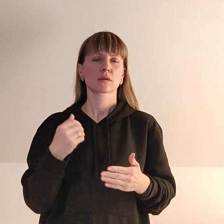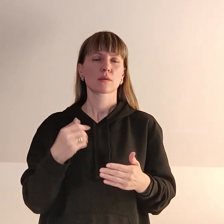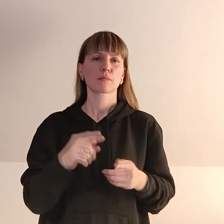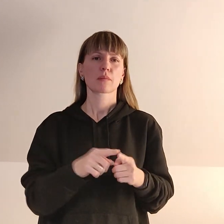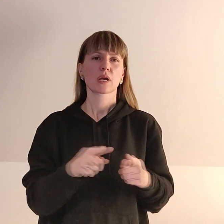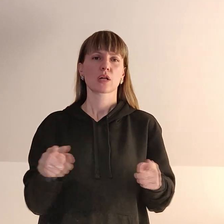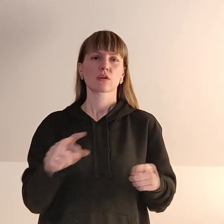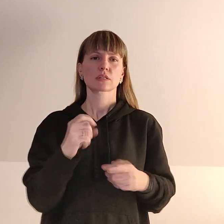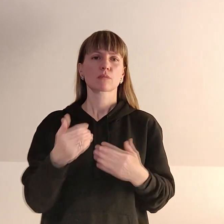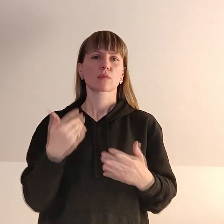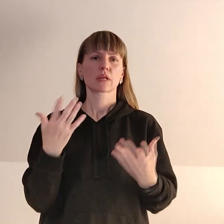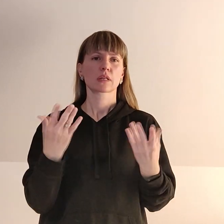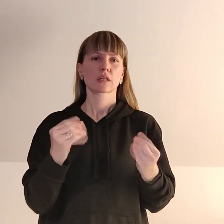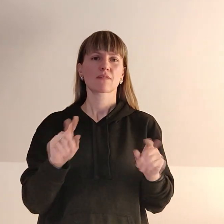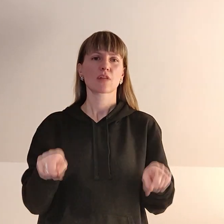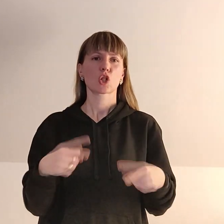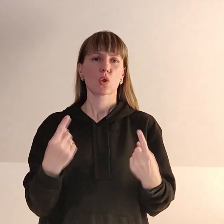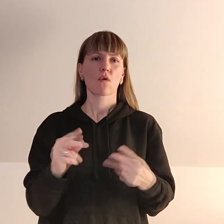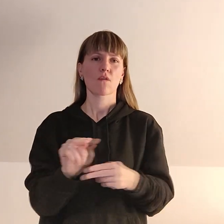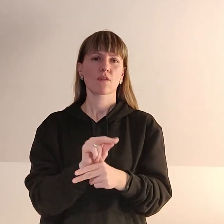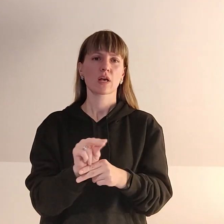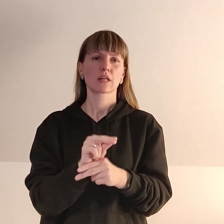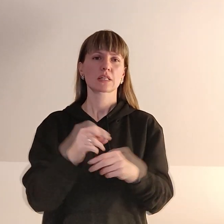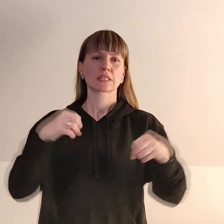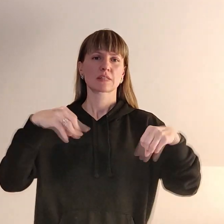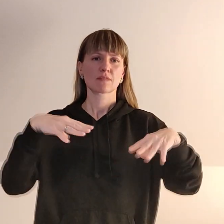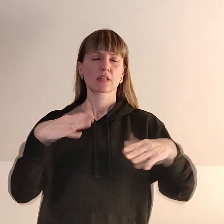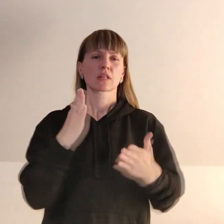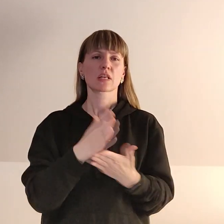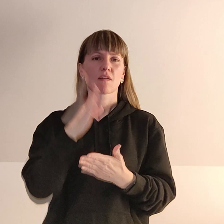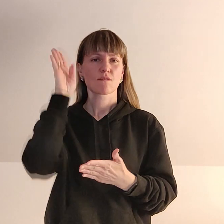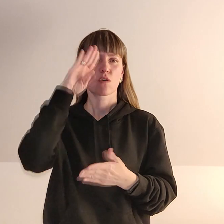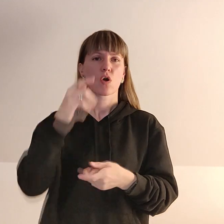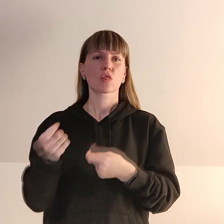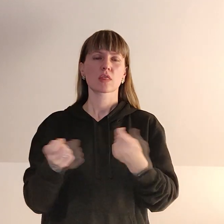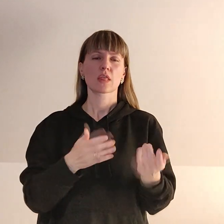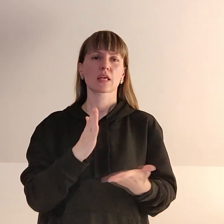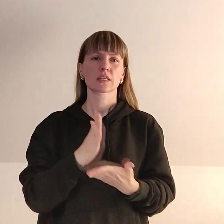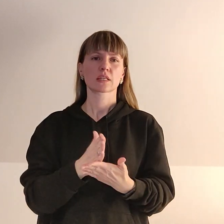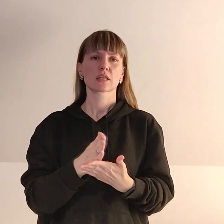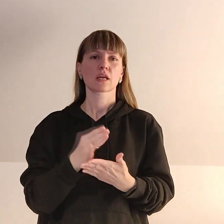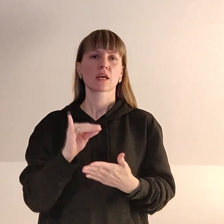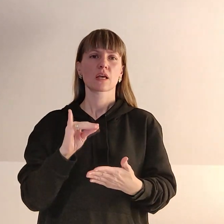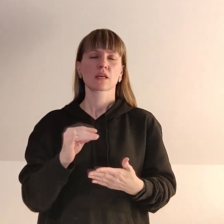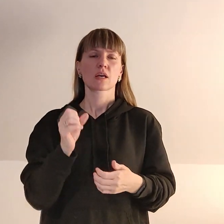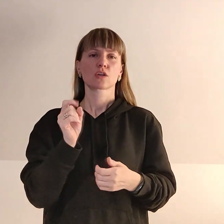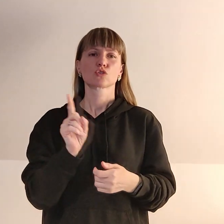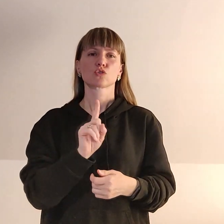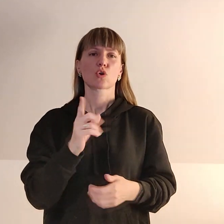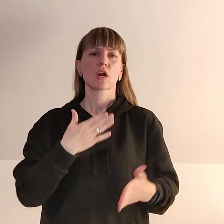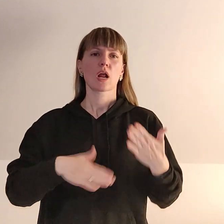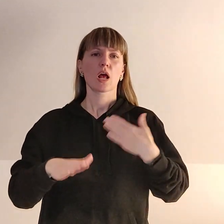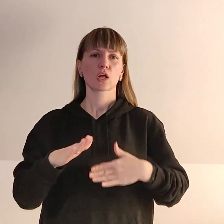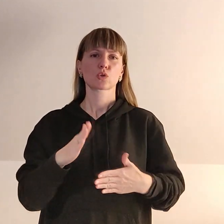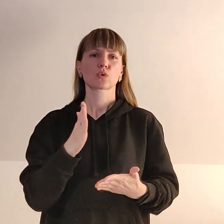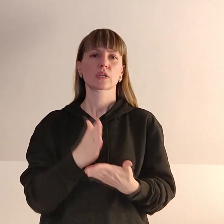дні. Відновили світло, відновили водопостачання, і що радує, є тепло